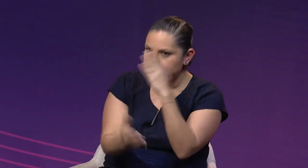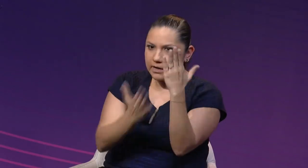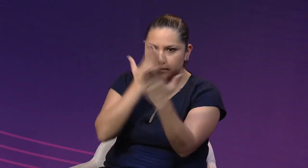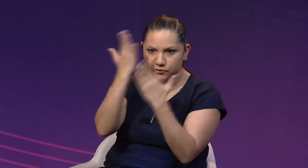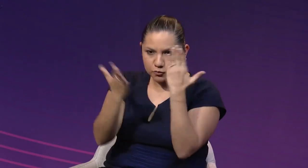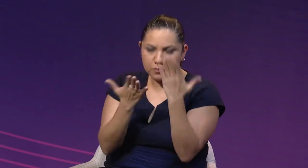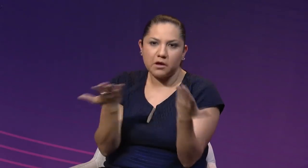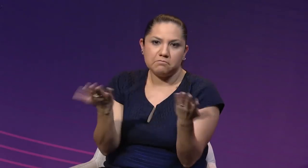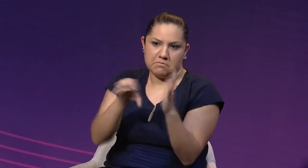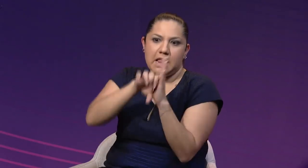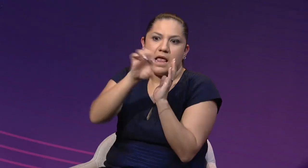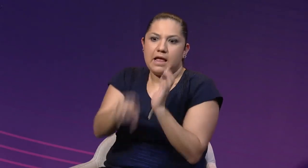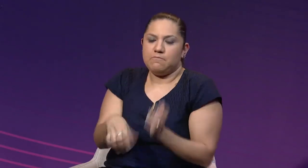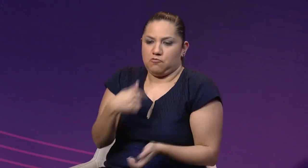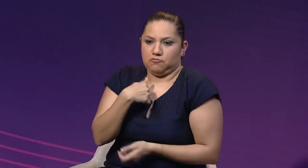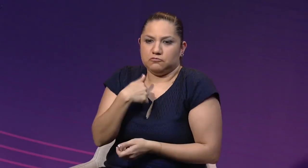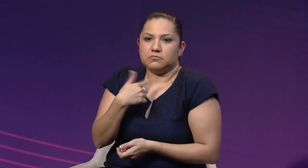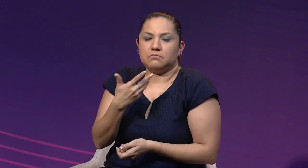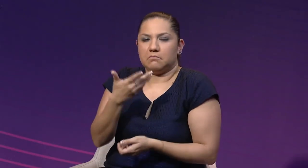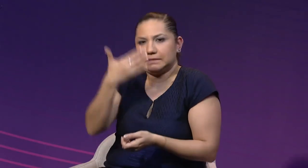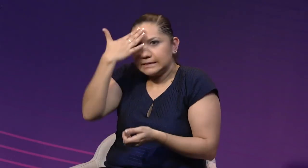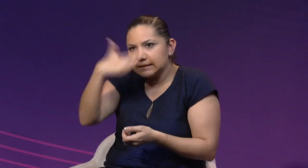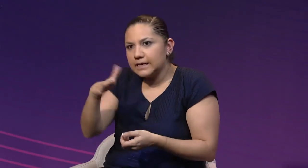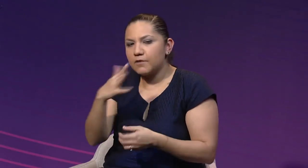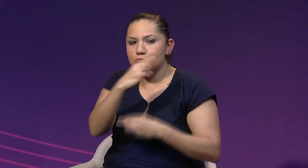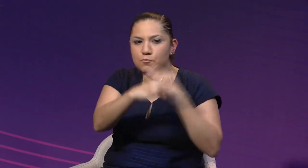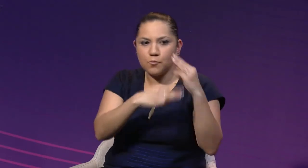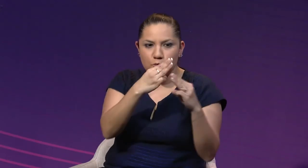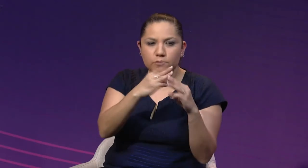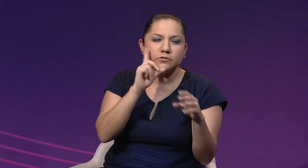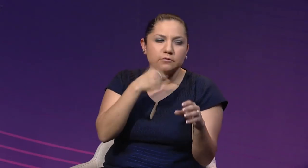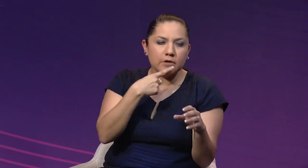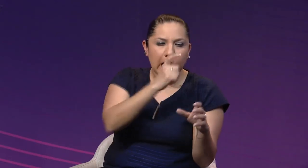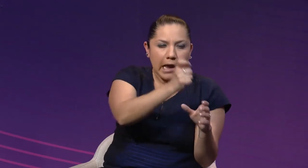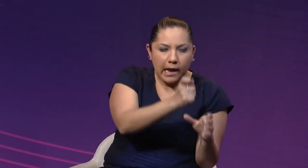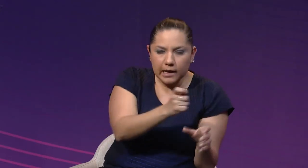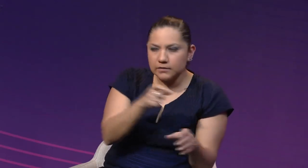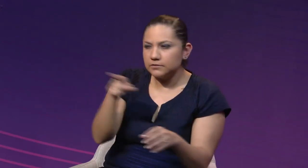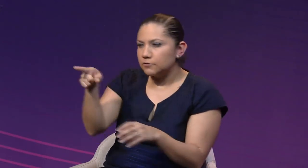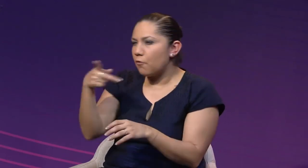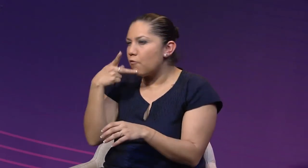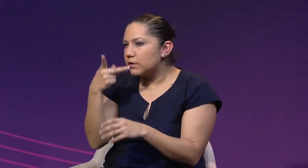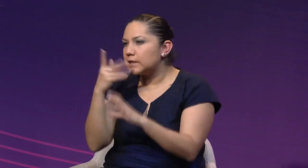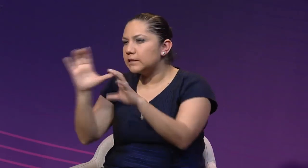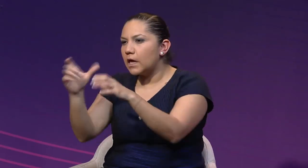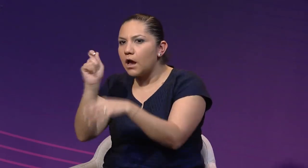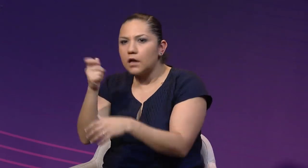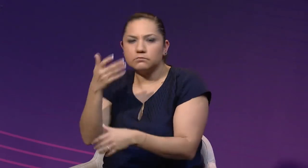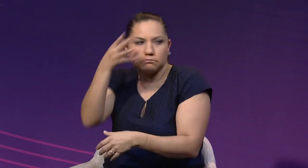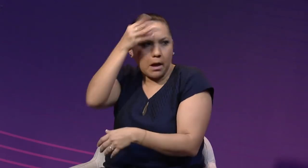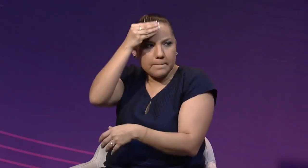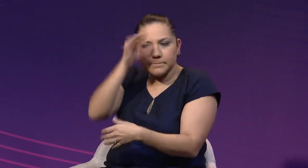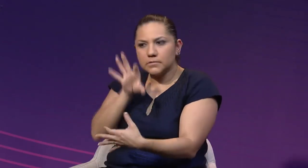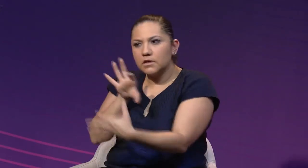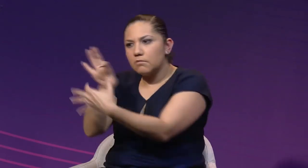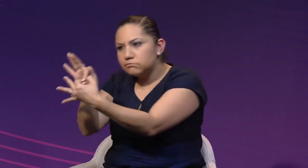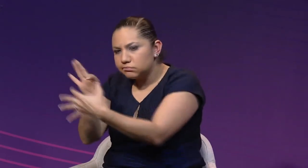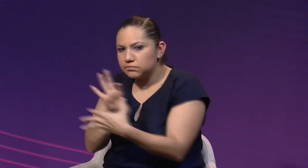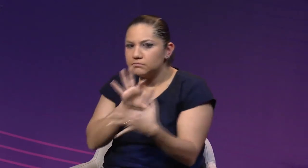Por supuesto, un intérprete también lo tiene que hacer, estudiar muy bien lo que es el español, pero también la lengua de señas y aprender como de